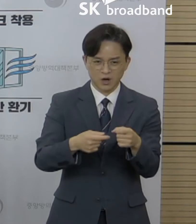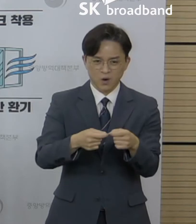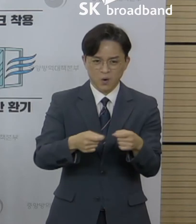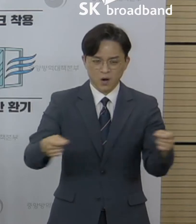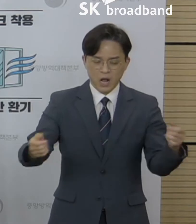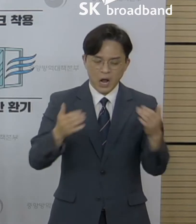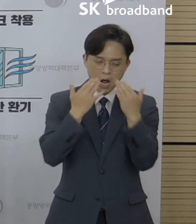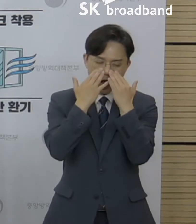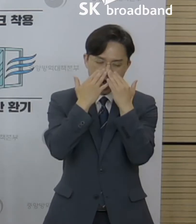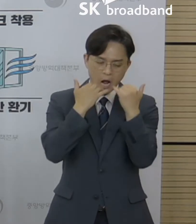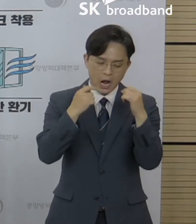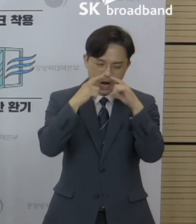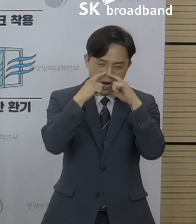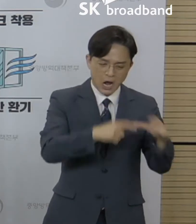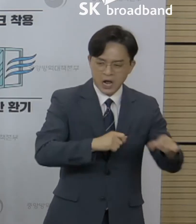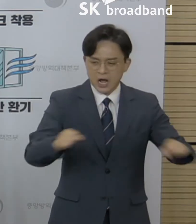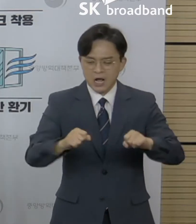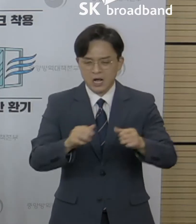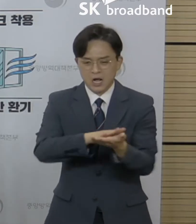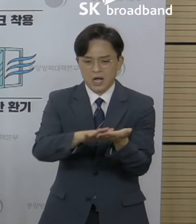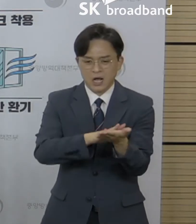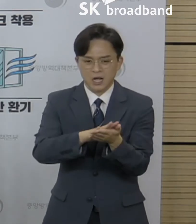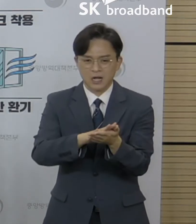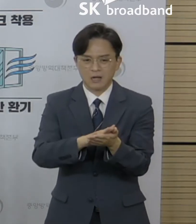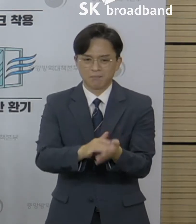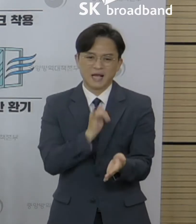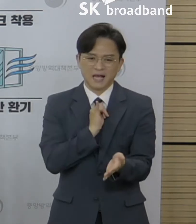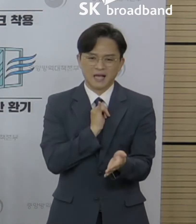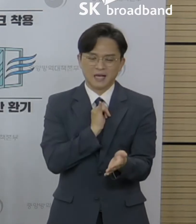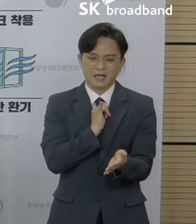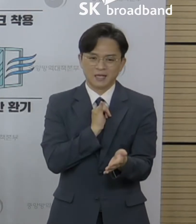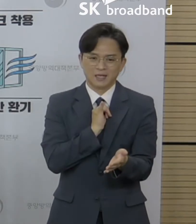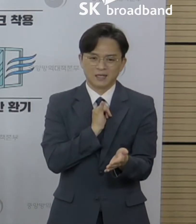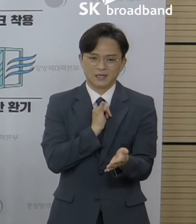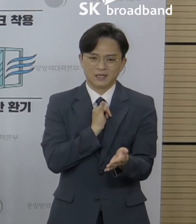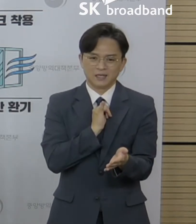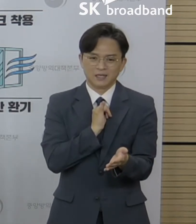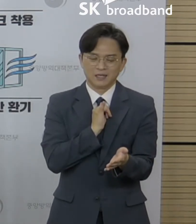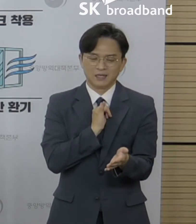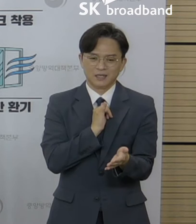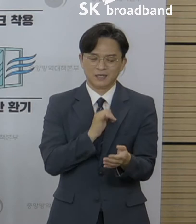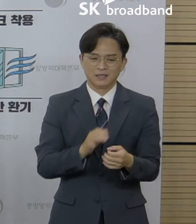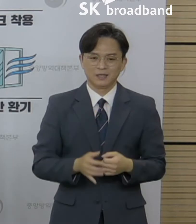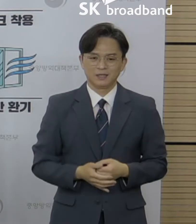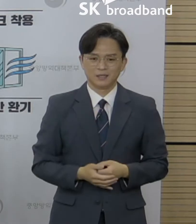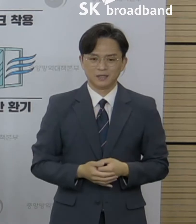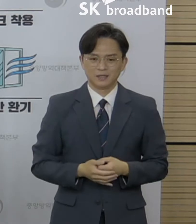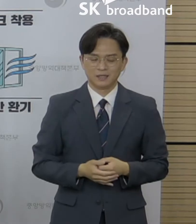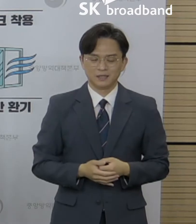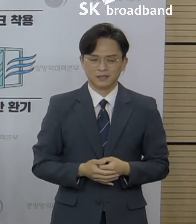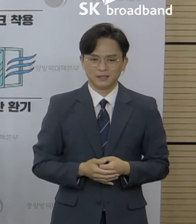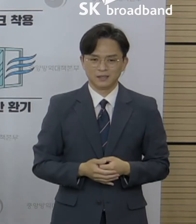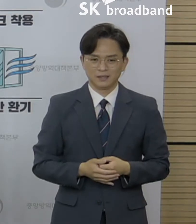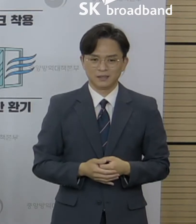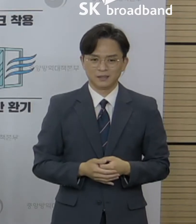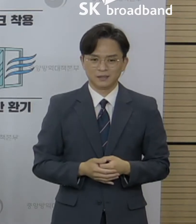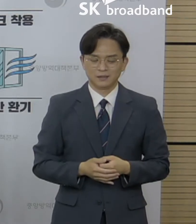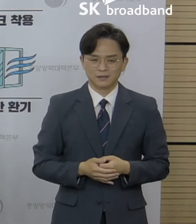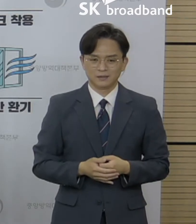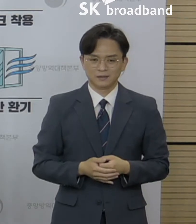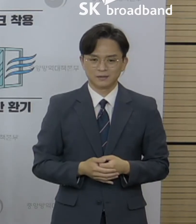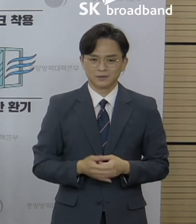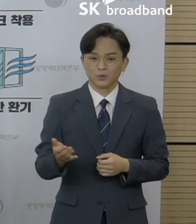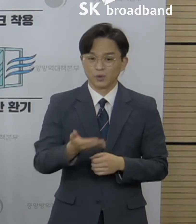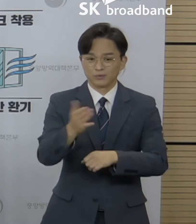있을 것이고 또 여러 가지 상황에서 젊은 층일수록 온라인, 오프라인 활동이 다 같이 다른 연령층에